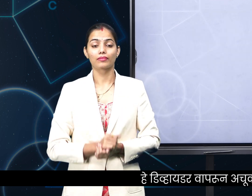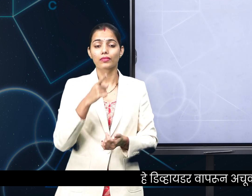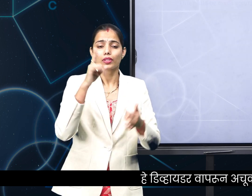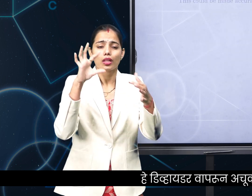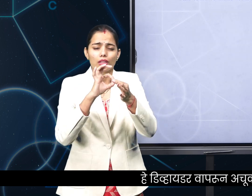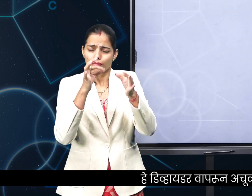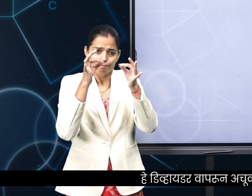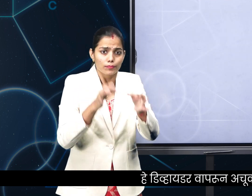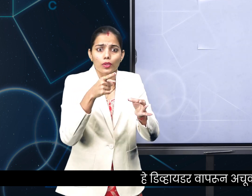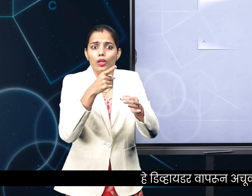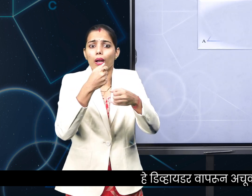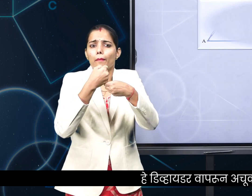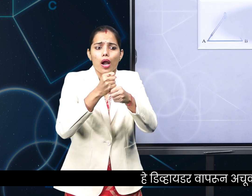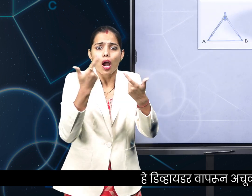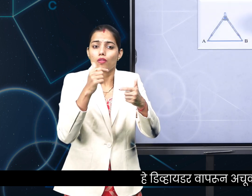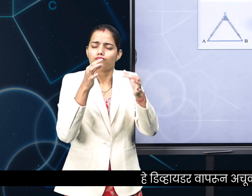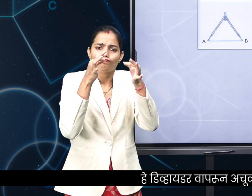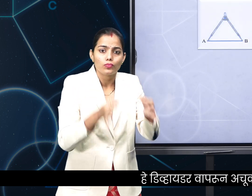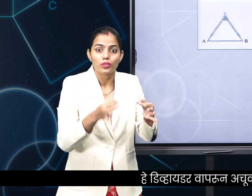हे डिवायडर वापरून अचूक करता येते.